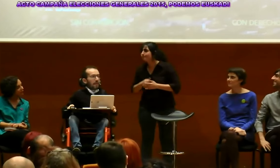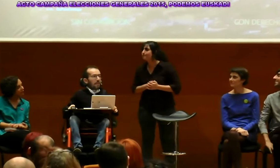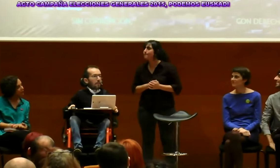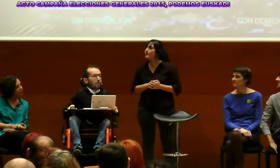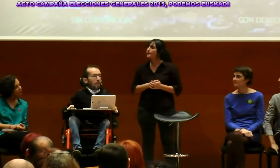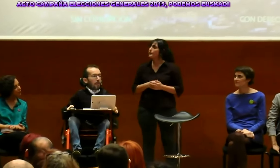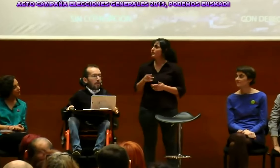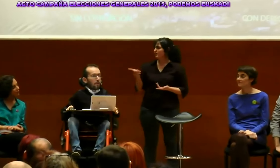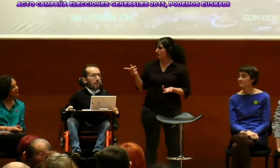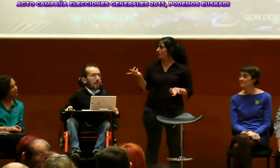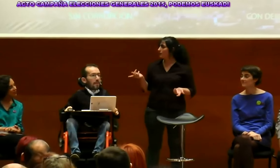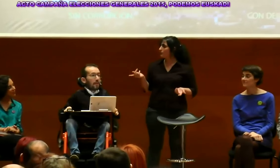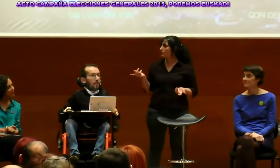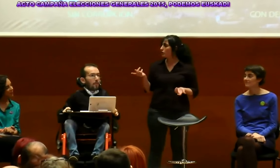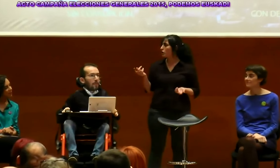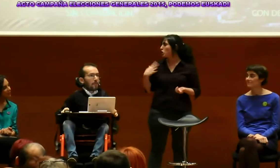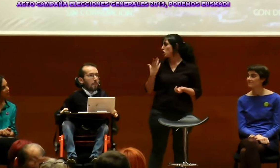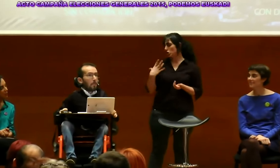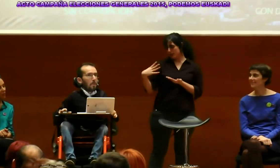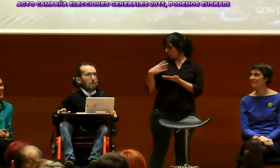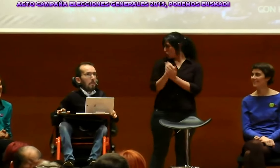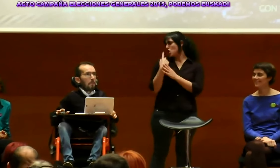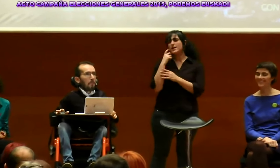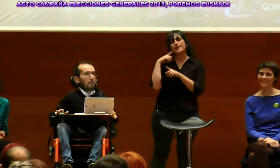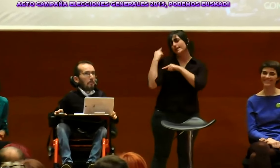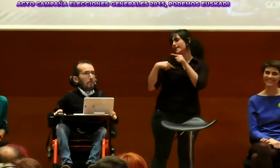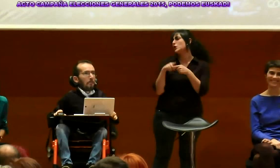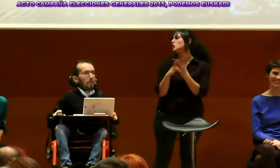qué queréis destruir todas las tradiciones?